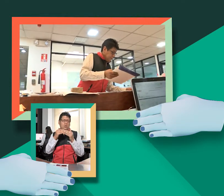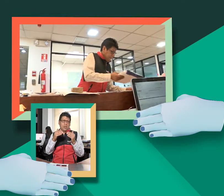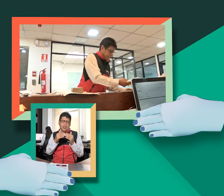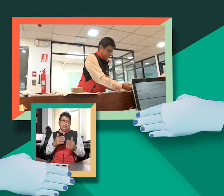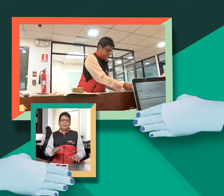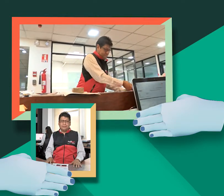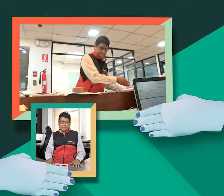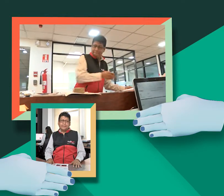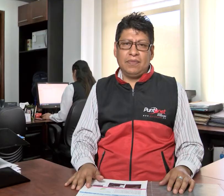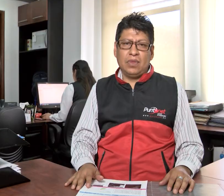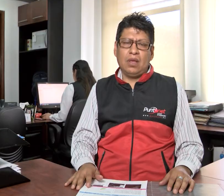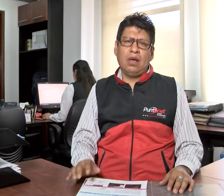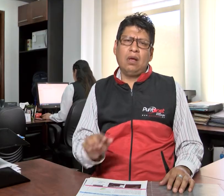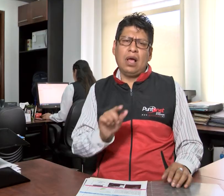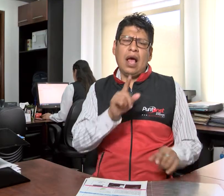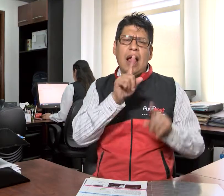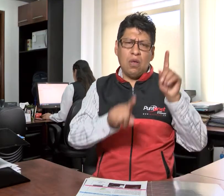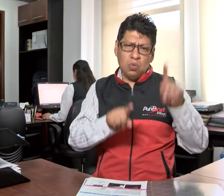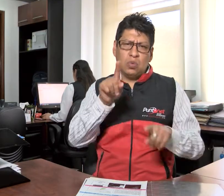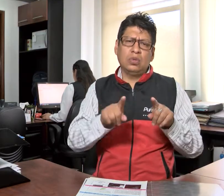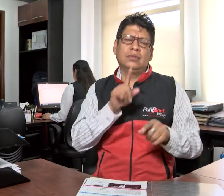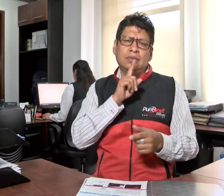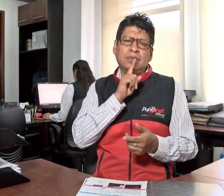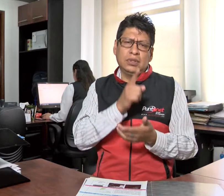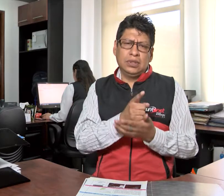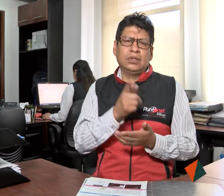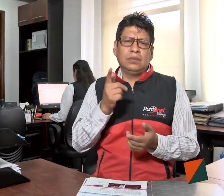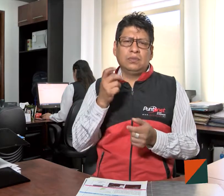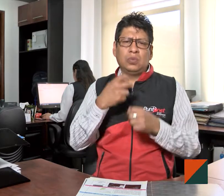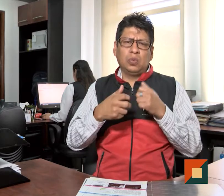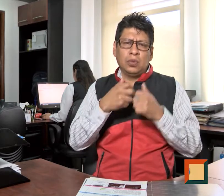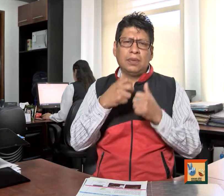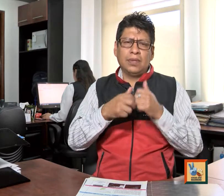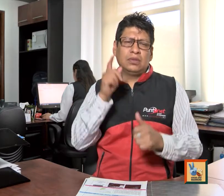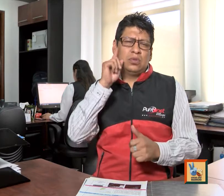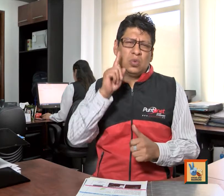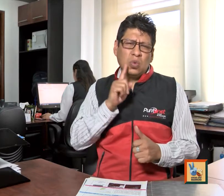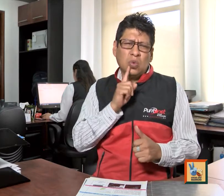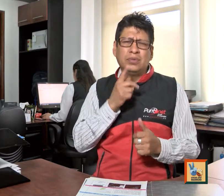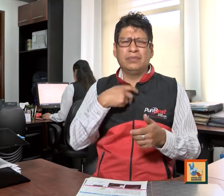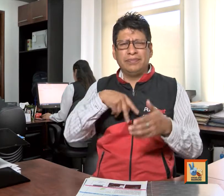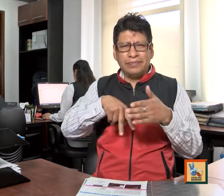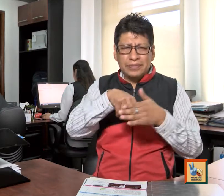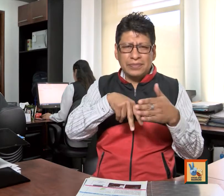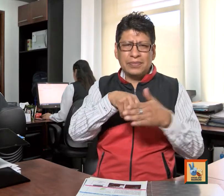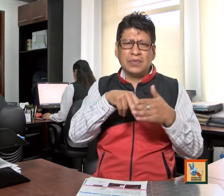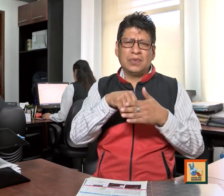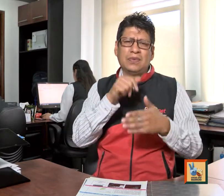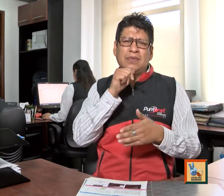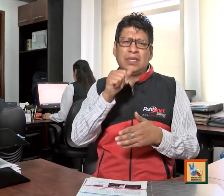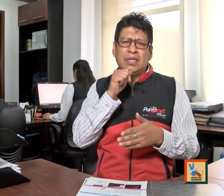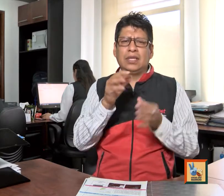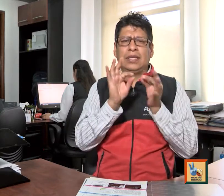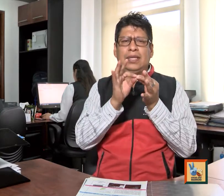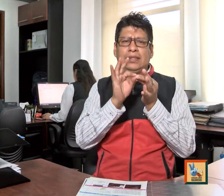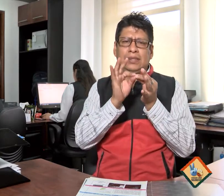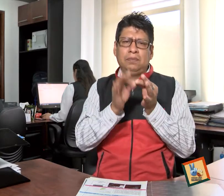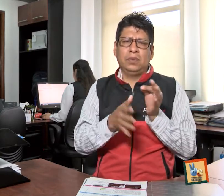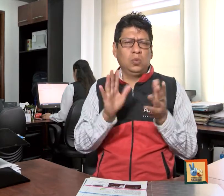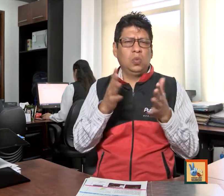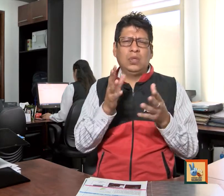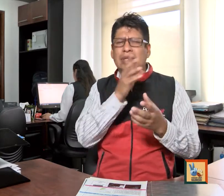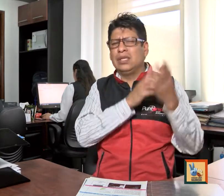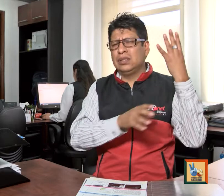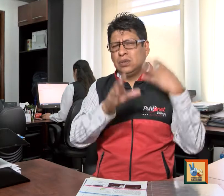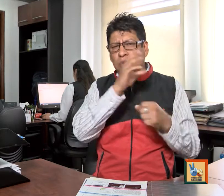bueno a estas barreras de comunicación son en las que tuve que enfrentar tengo que decirles que en ese tiempo no existían intérpretes dentro del